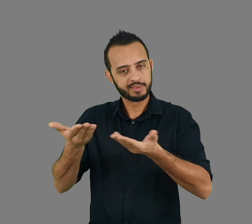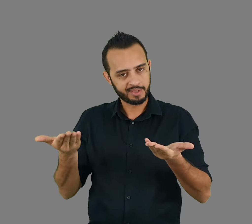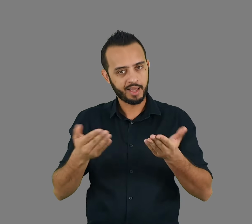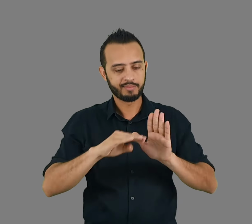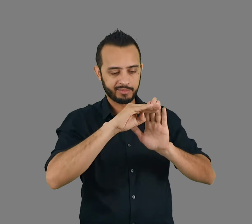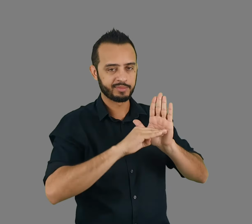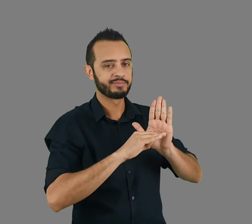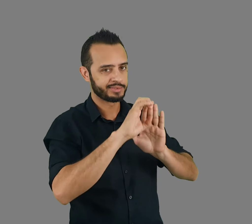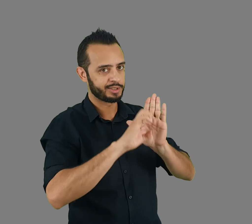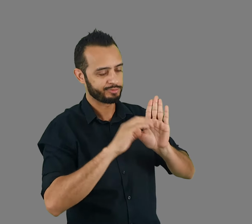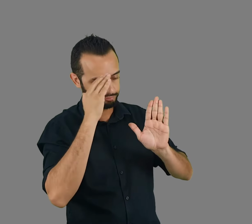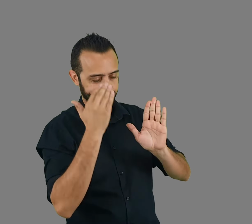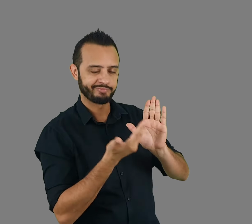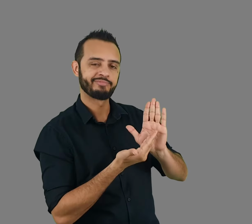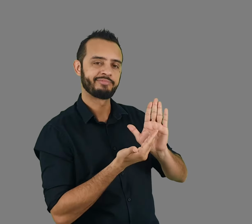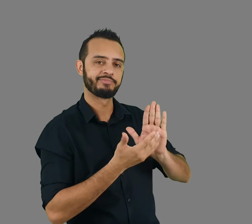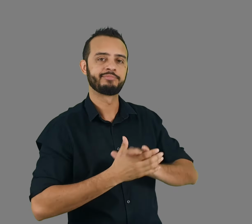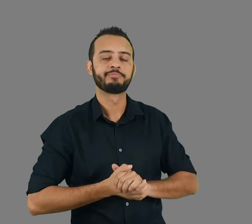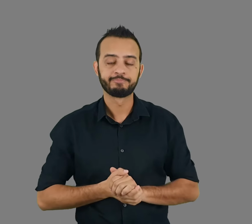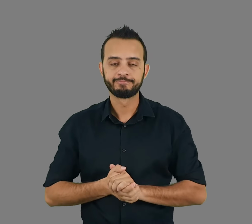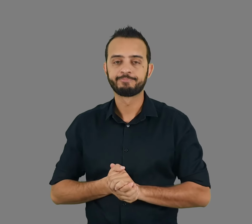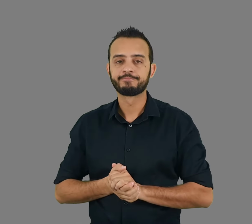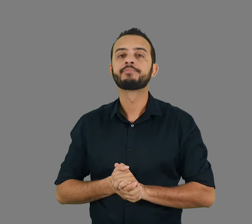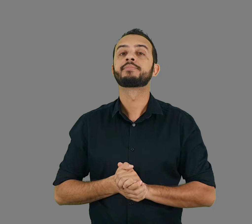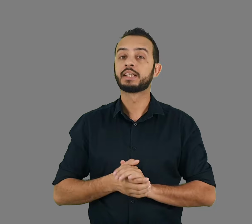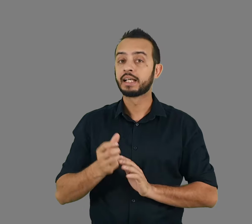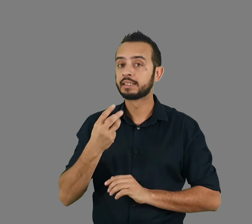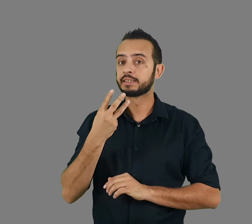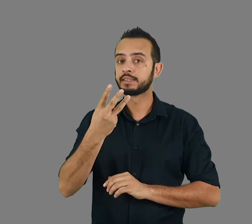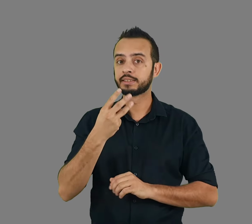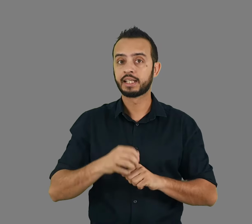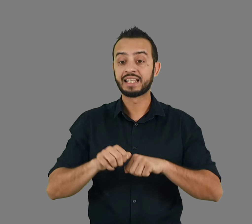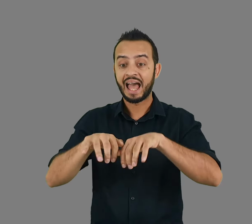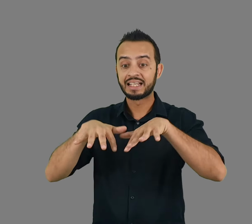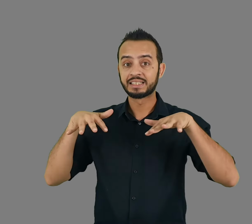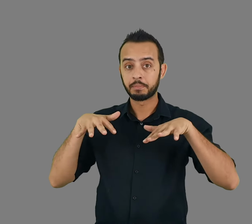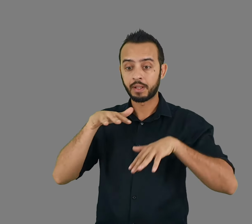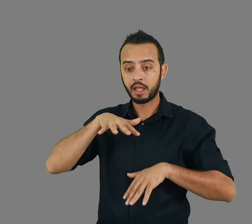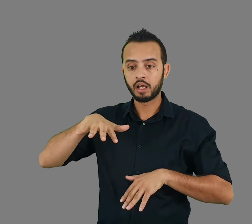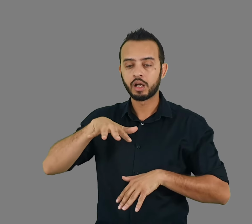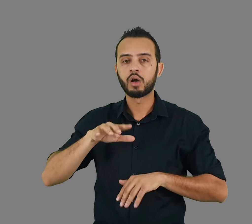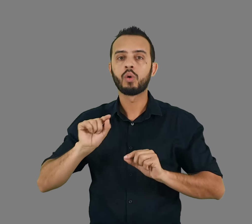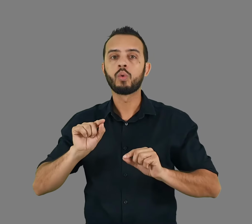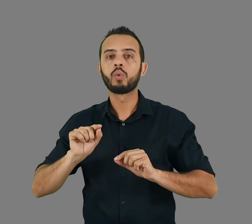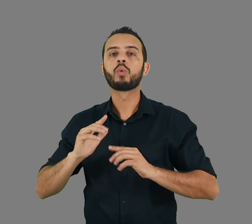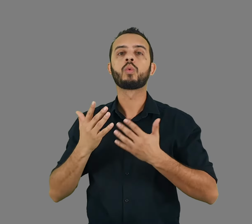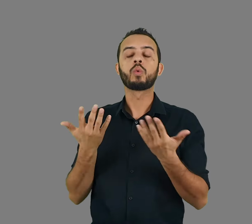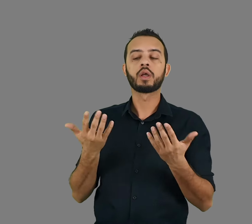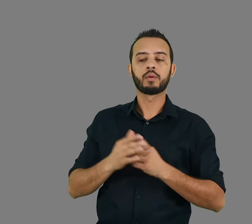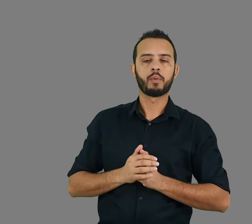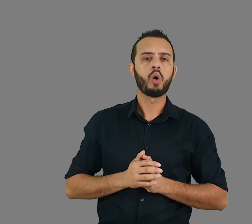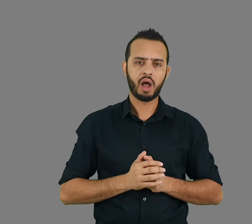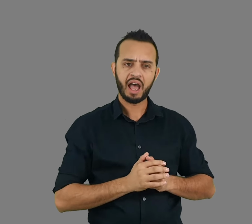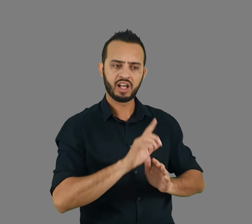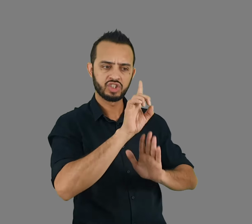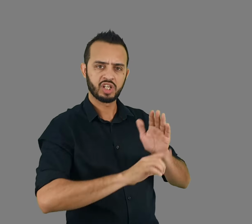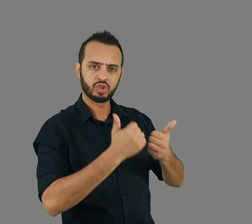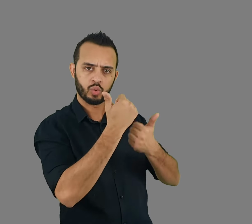neste Estatuto. 3. Recorrer à Assembleia Geral contra qualquer ato da diretoria ou do Conselho